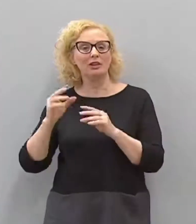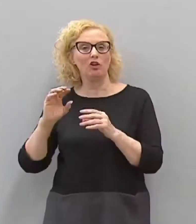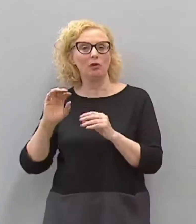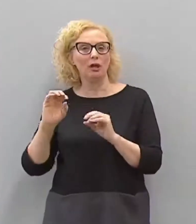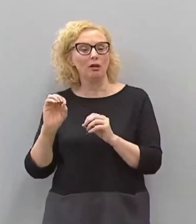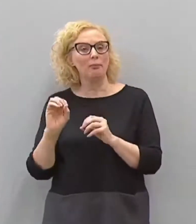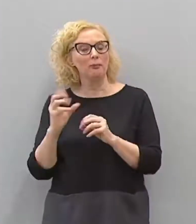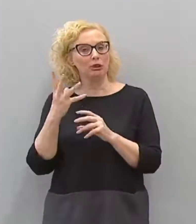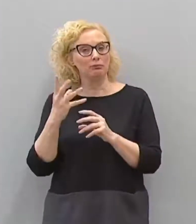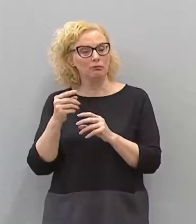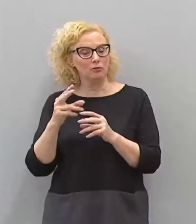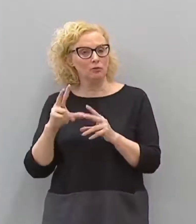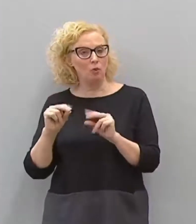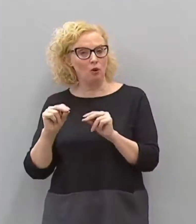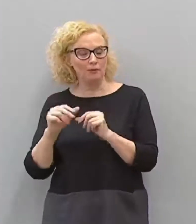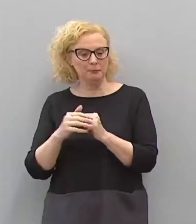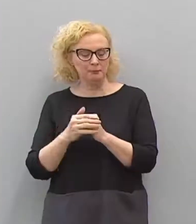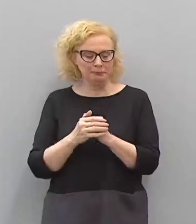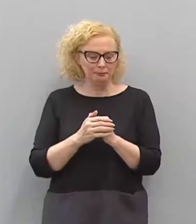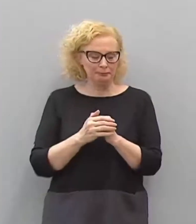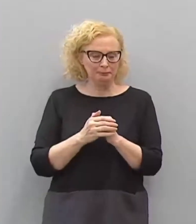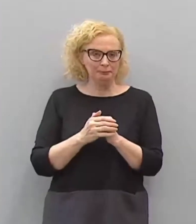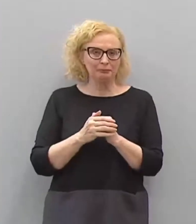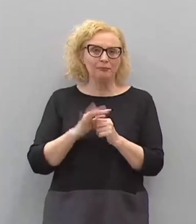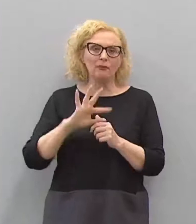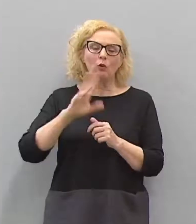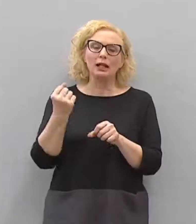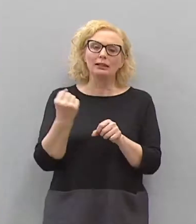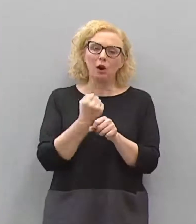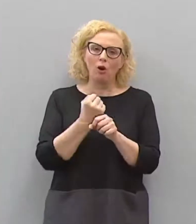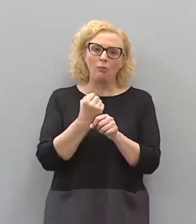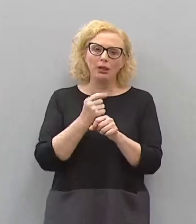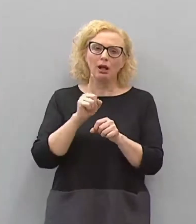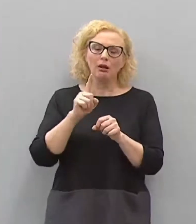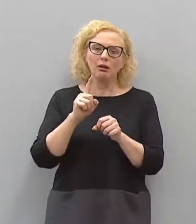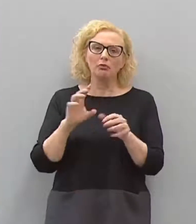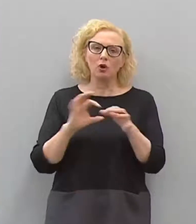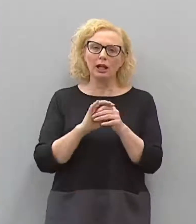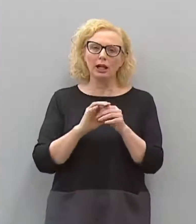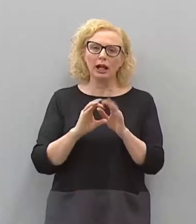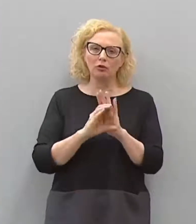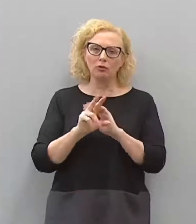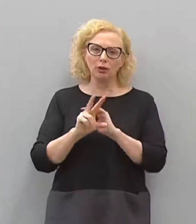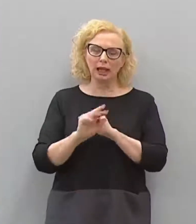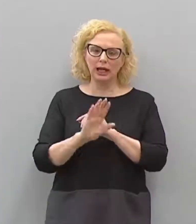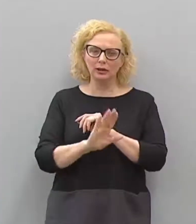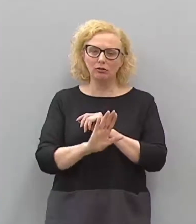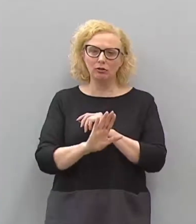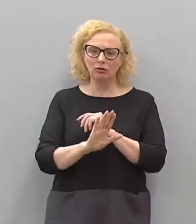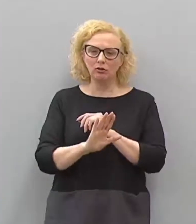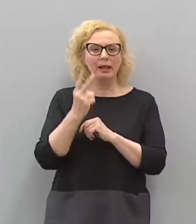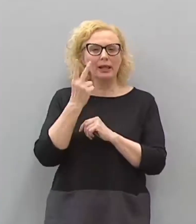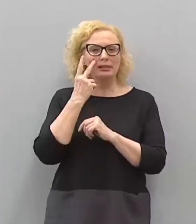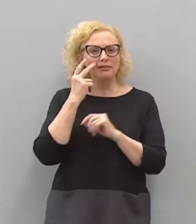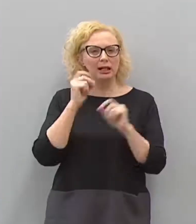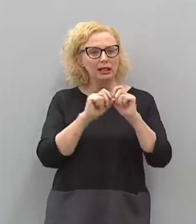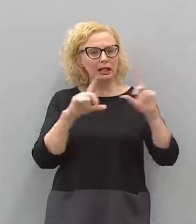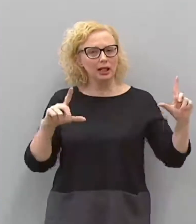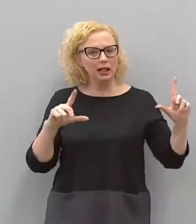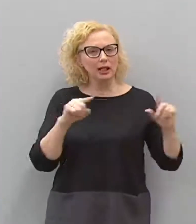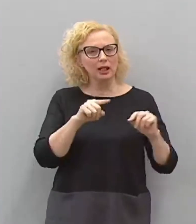un'altra opera che riguarda sempre il il comune il comune di trento questo che vedete appunto è il